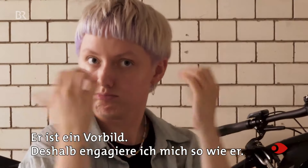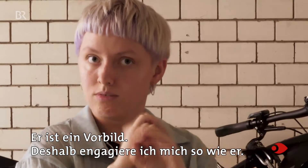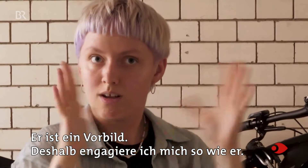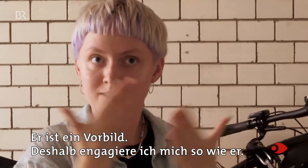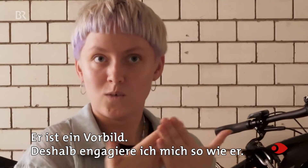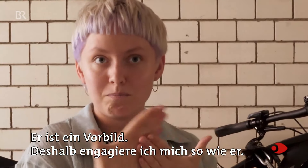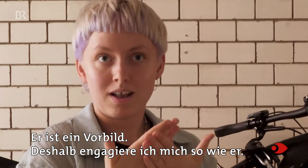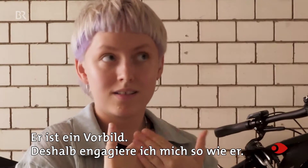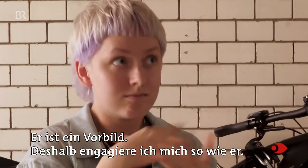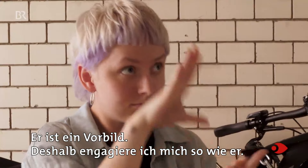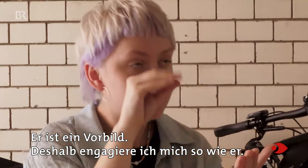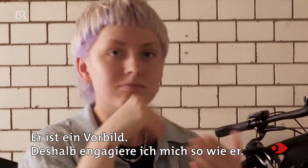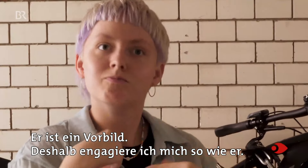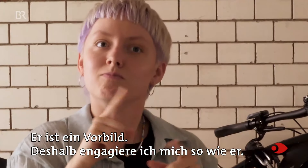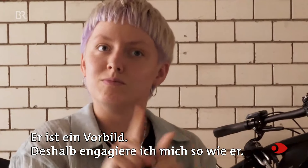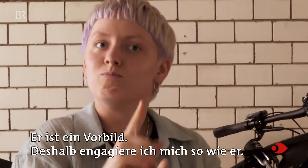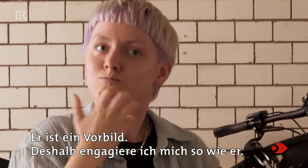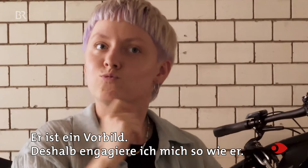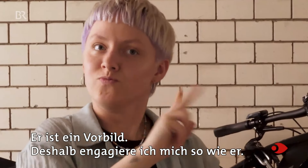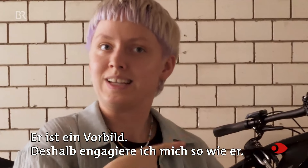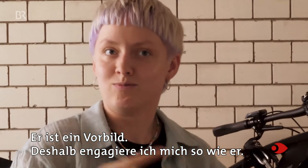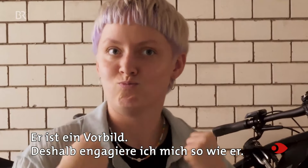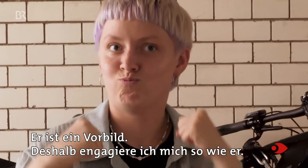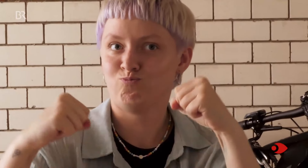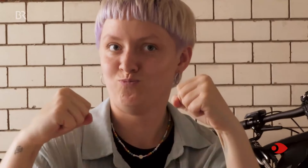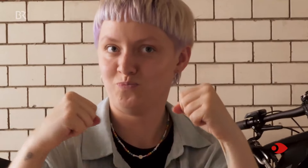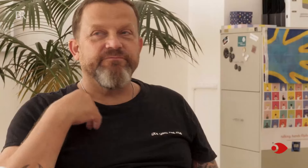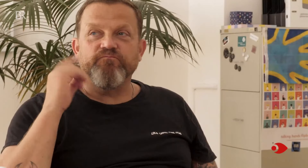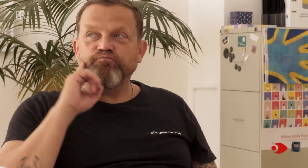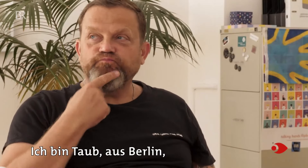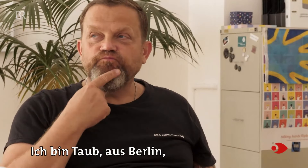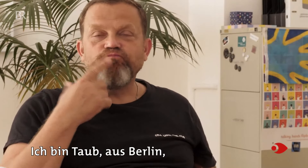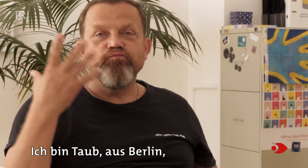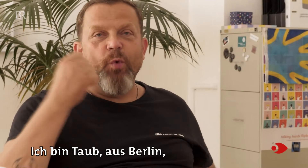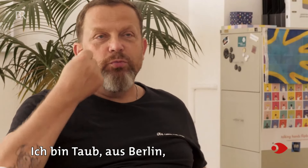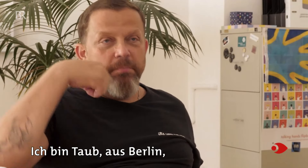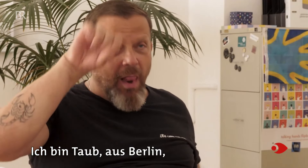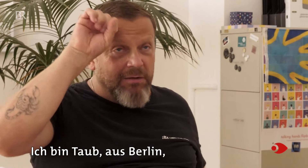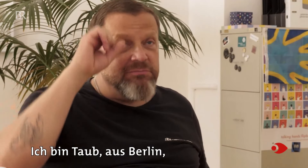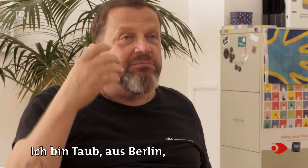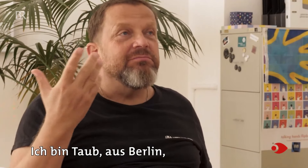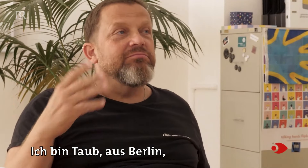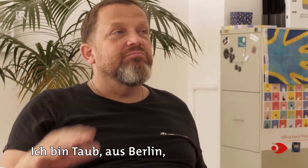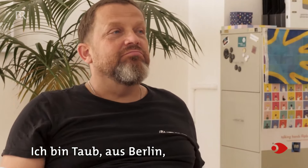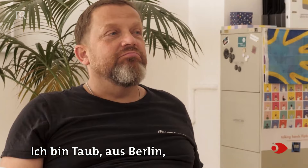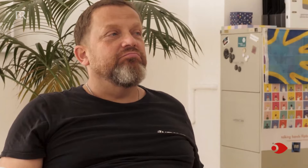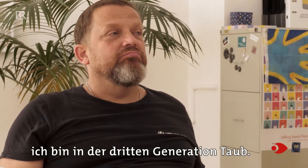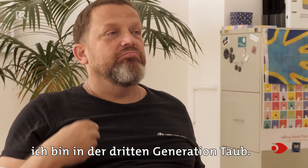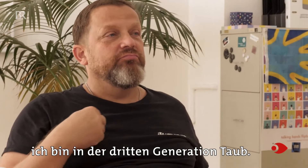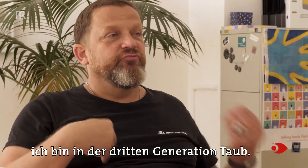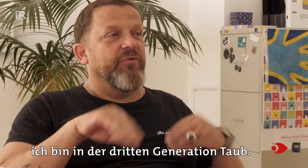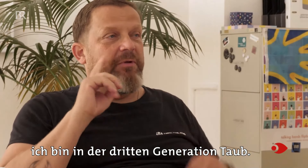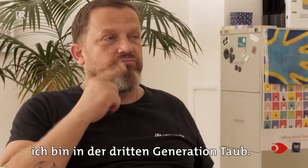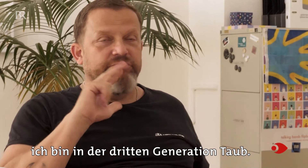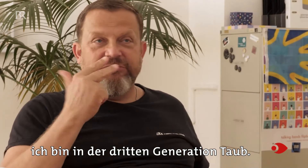ist ein Vorbild, deshalb engagiere ich mich so wie er. Ich bin taub, aus Berlin. Ich bin in der dritten